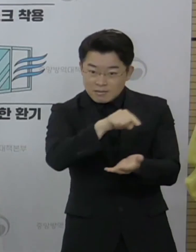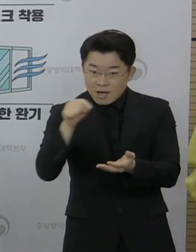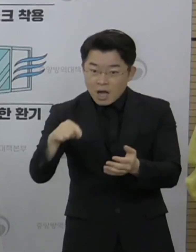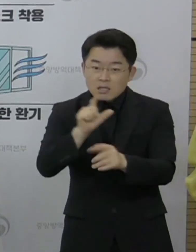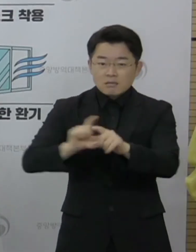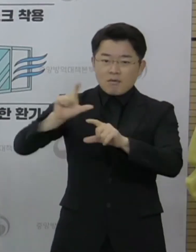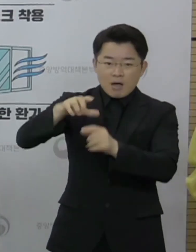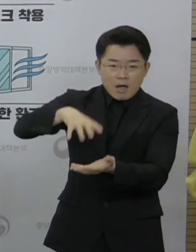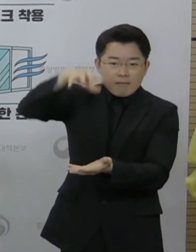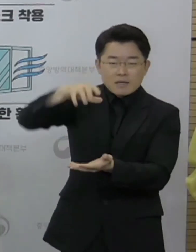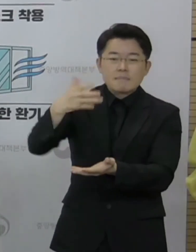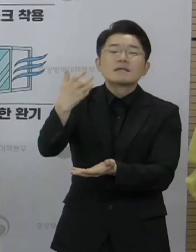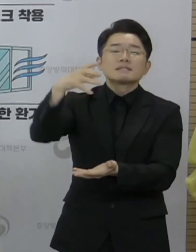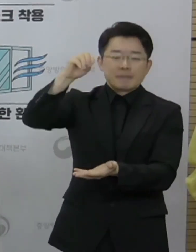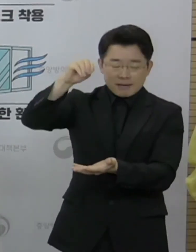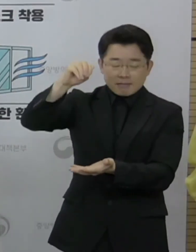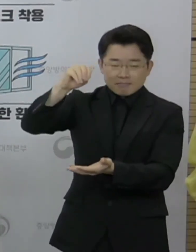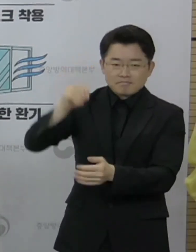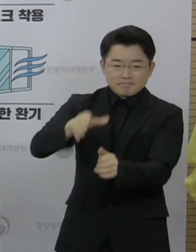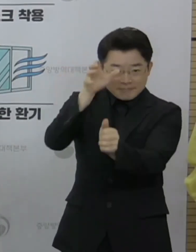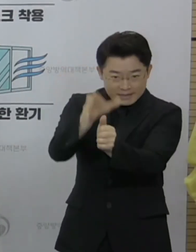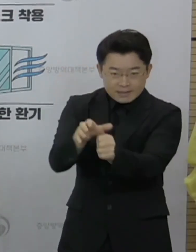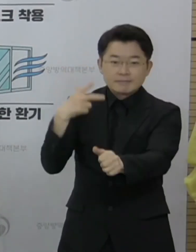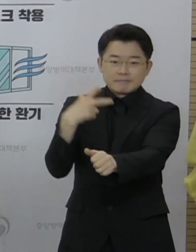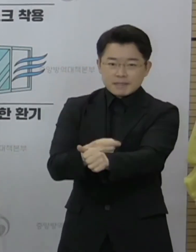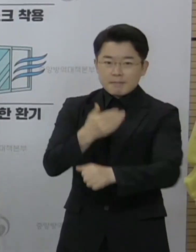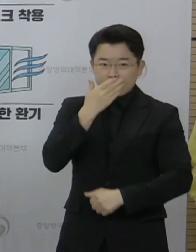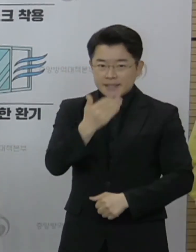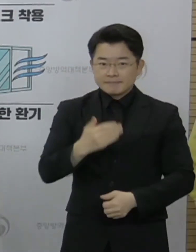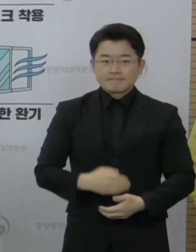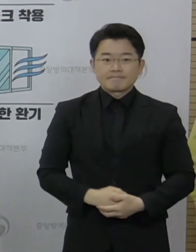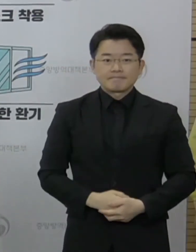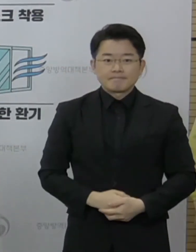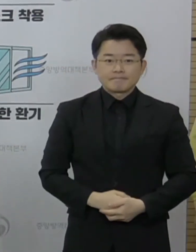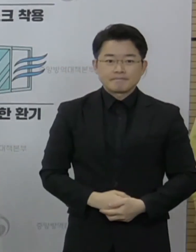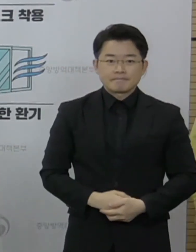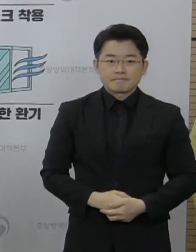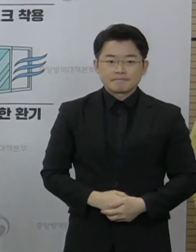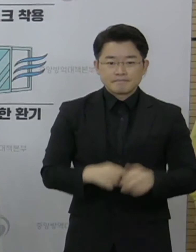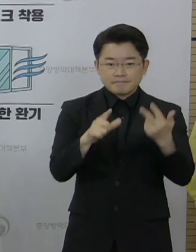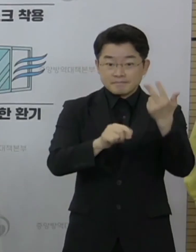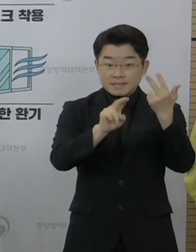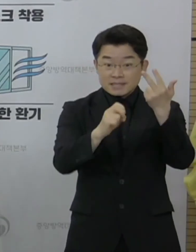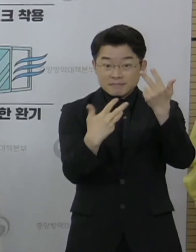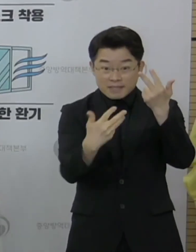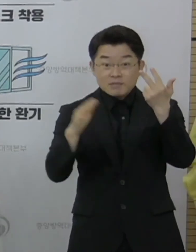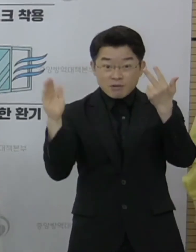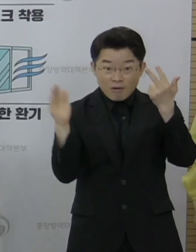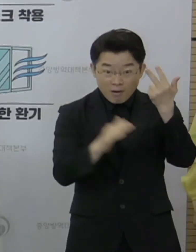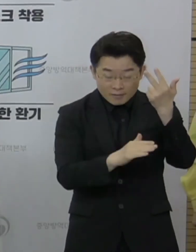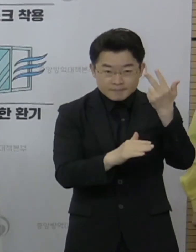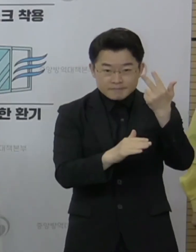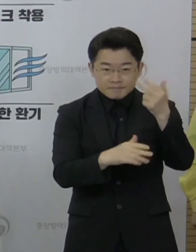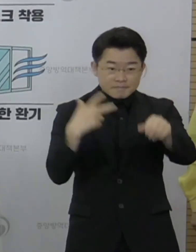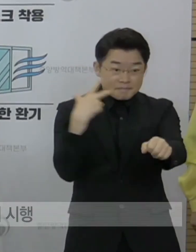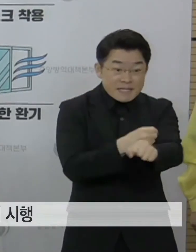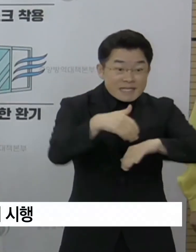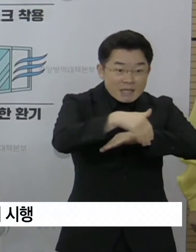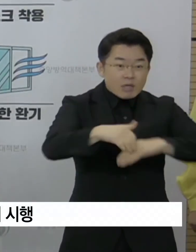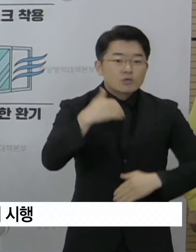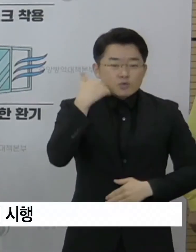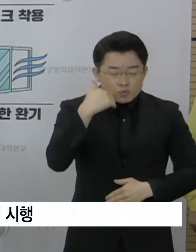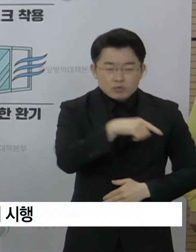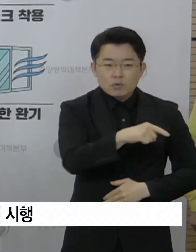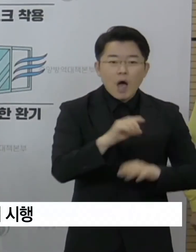80만 명으로 확대하여 시작합니다 당초 7월 28일부터 접종 예정이던 교육